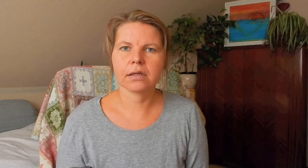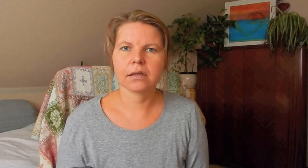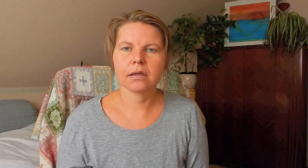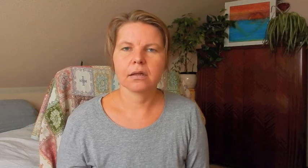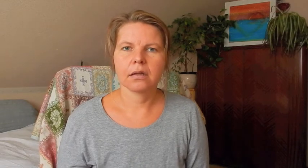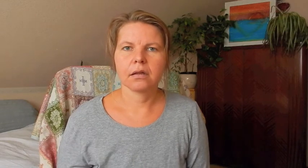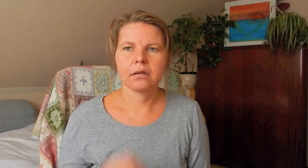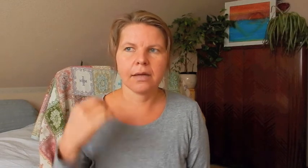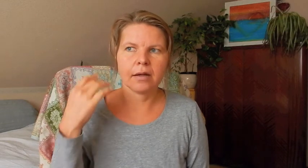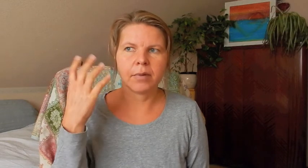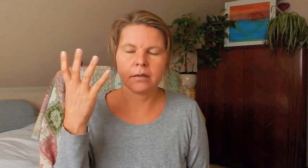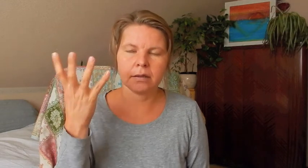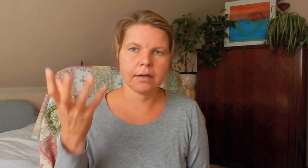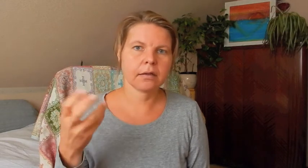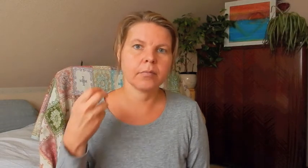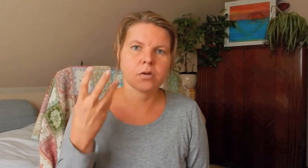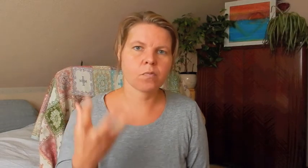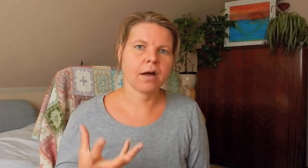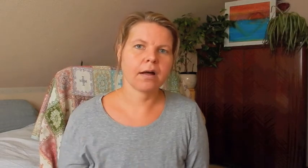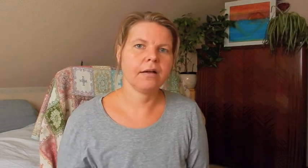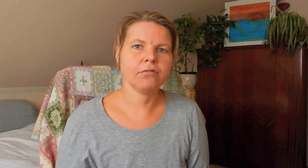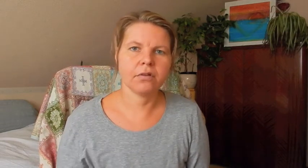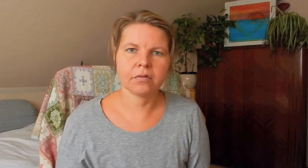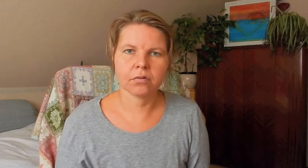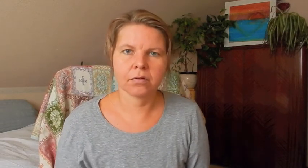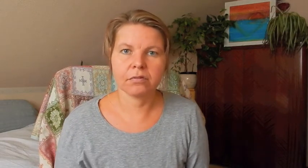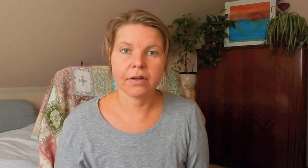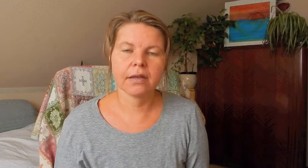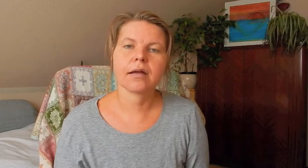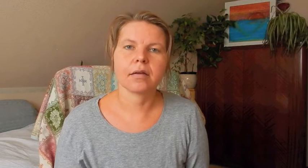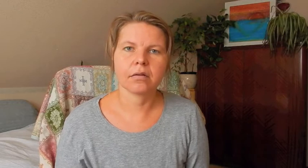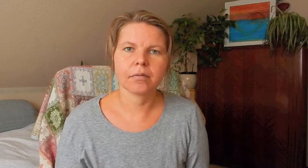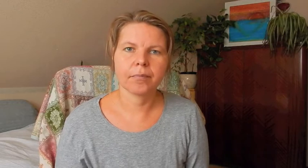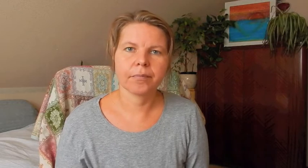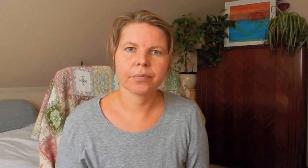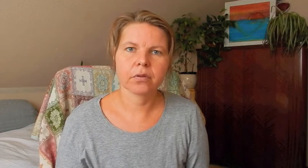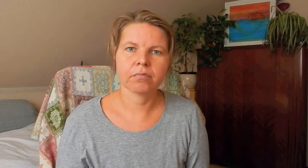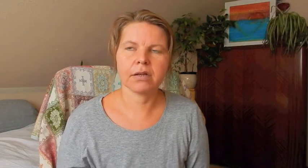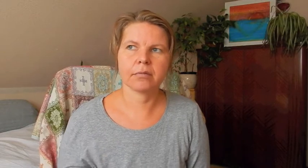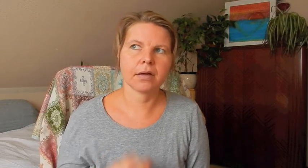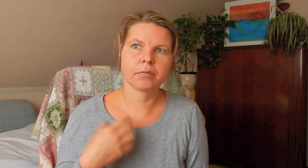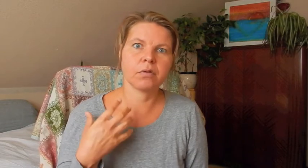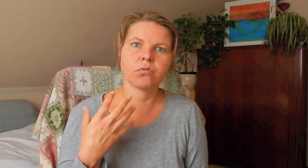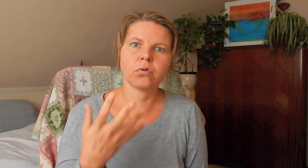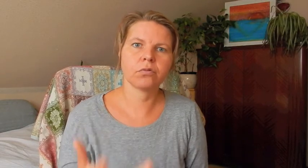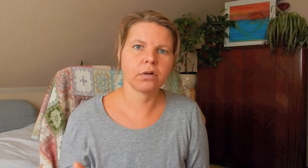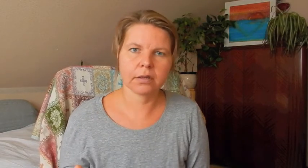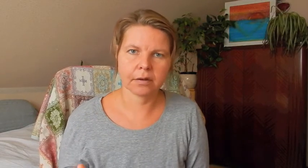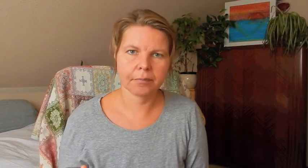wirklich ja in meinen Gedanken, in meine Sprache einfließt und die verändert hat. Weil ich merke, ich bin wohlwollender